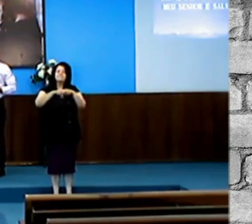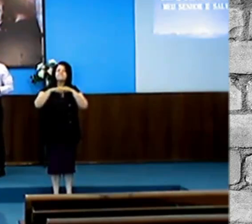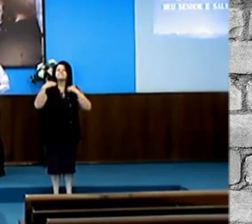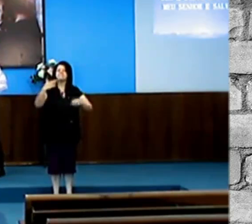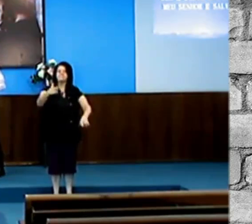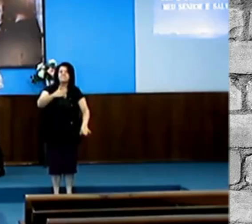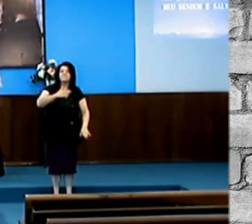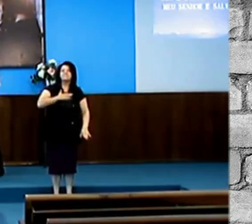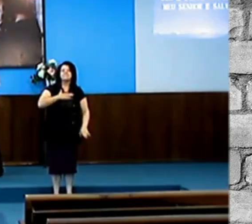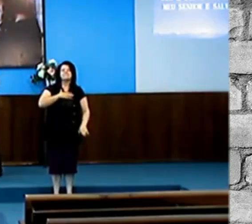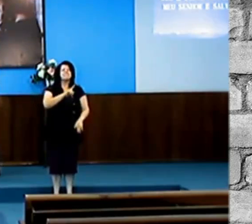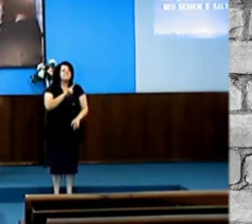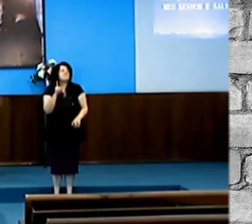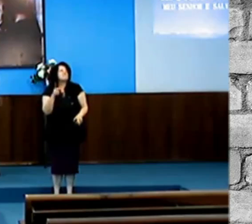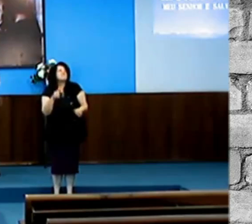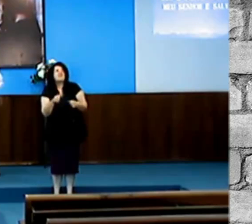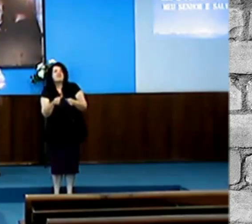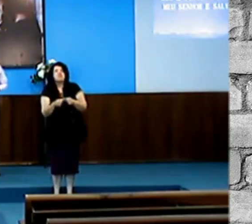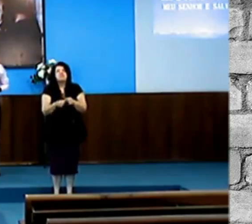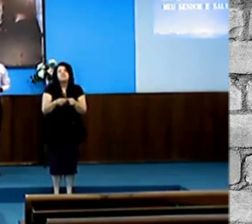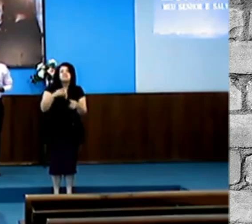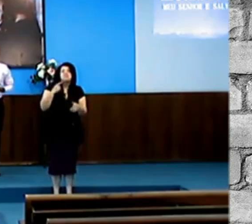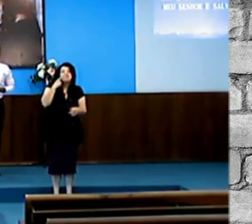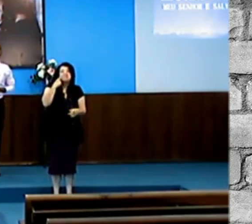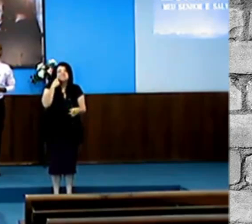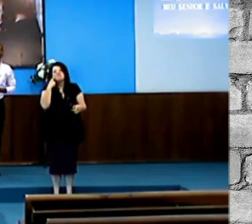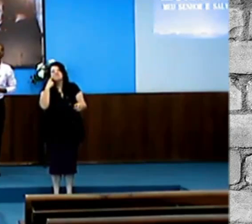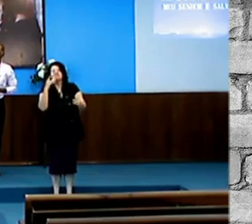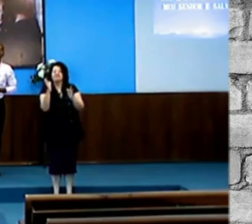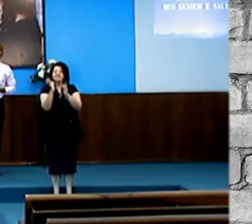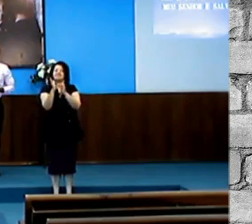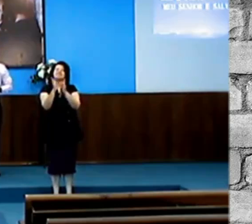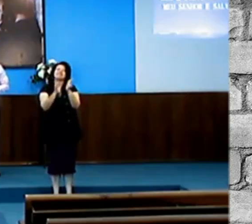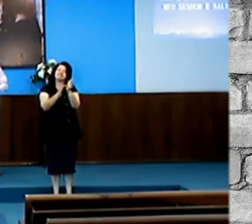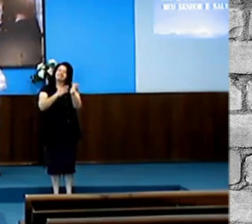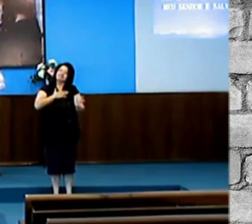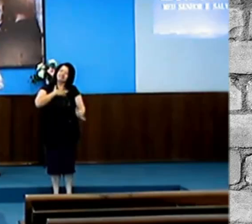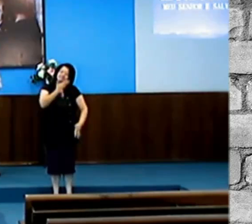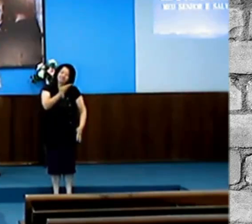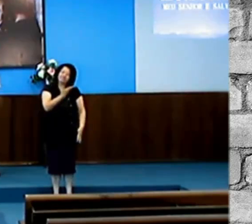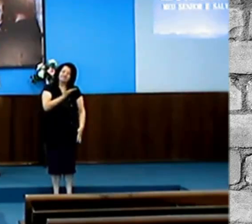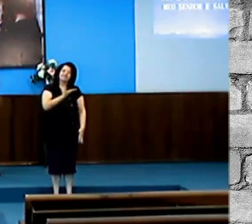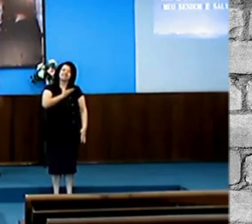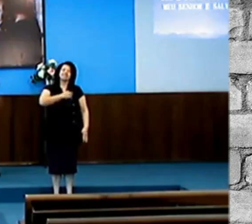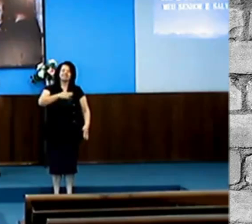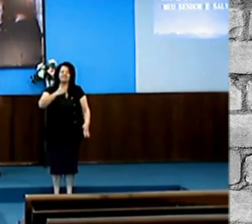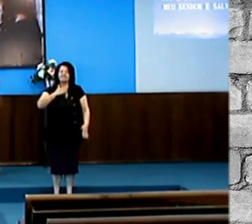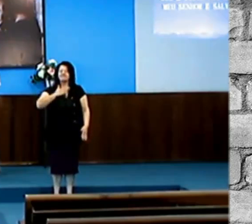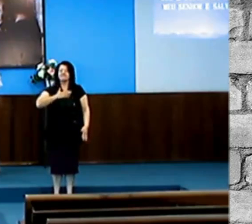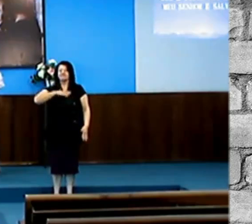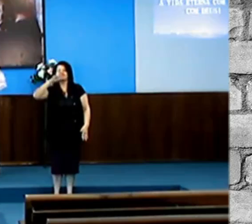hesitou. Ele é Jesus, meu amigo, meu Senhor